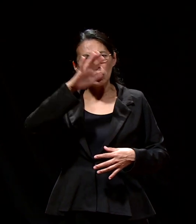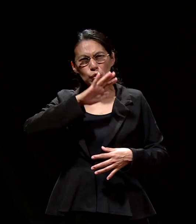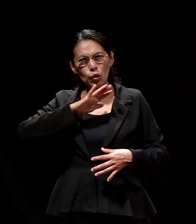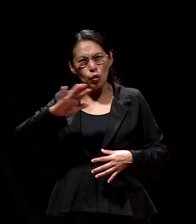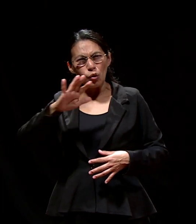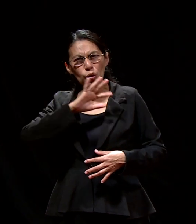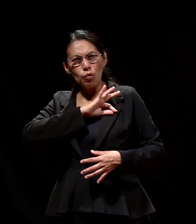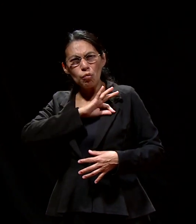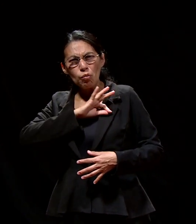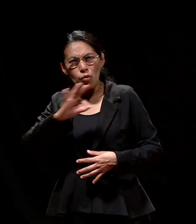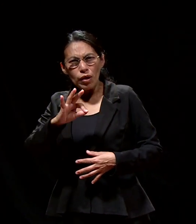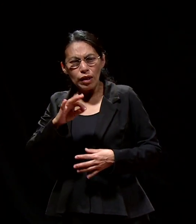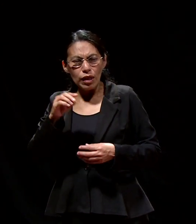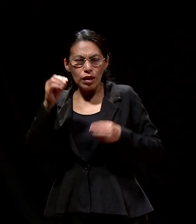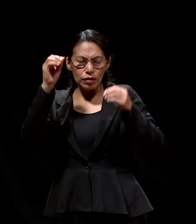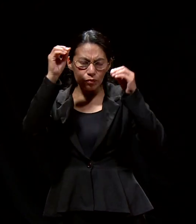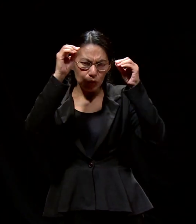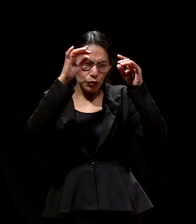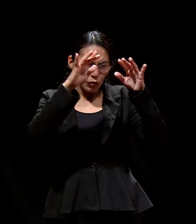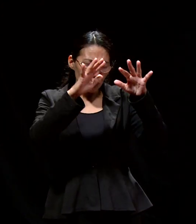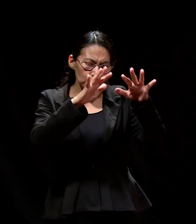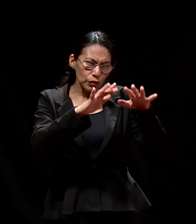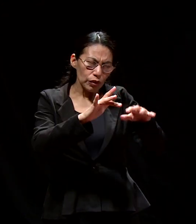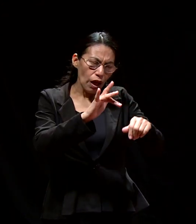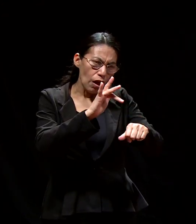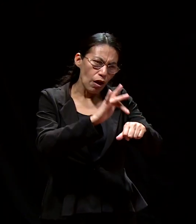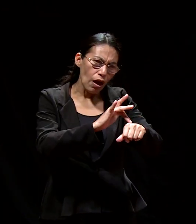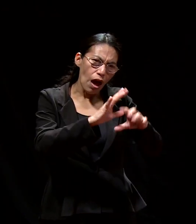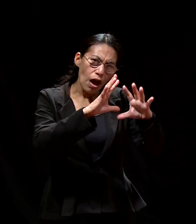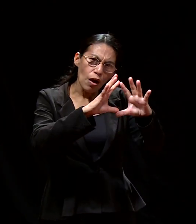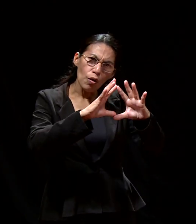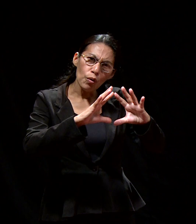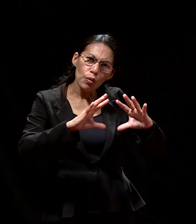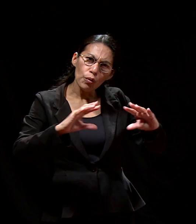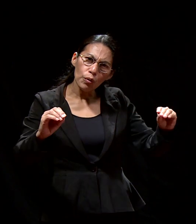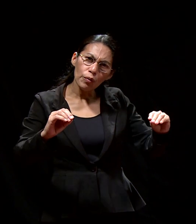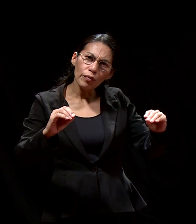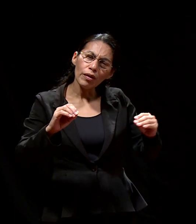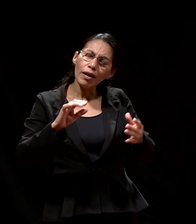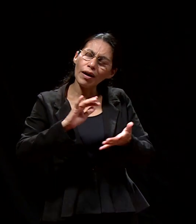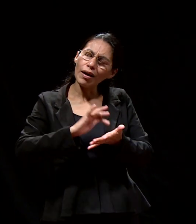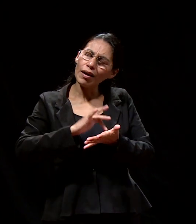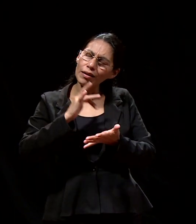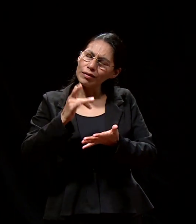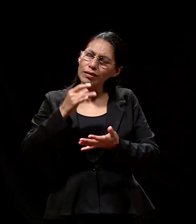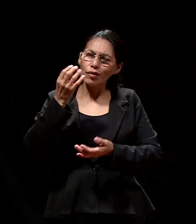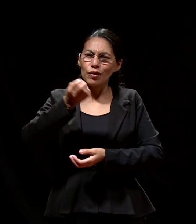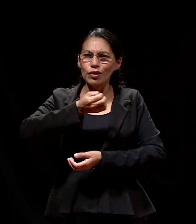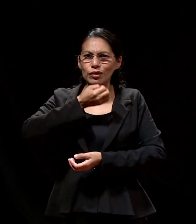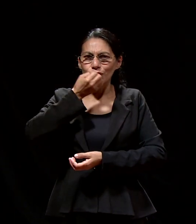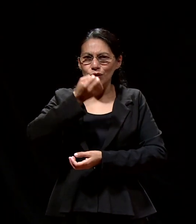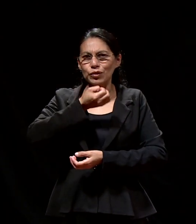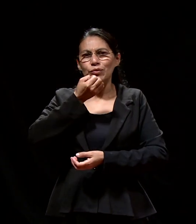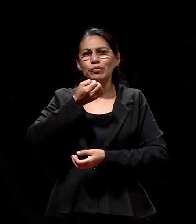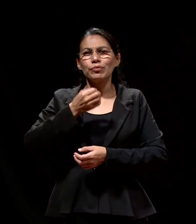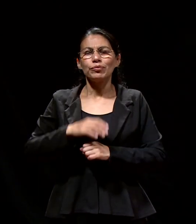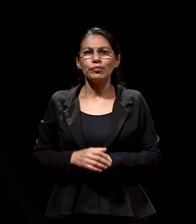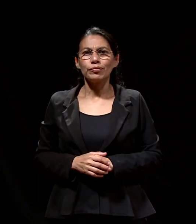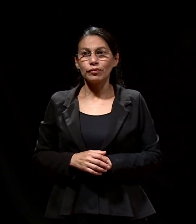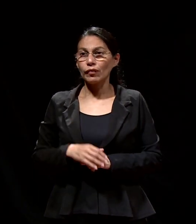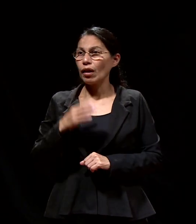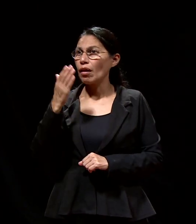su mano sanadora a mí muchas gracias por la bendición a través de la oración